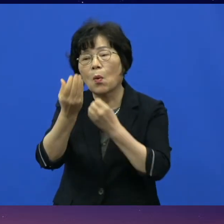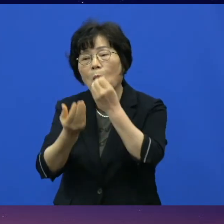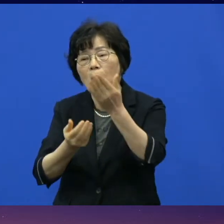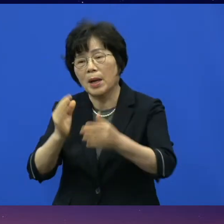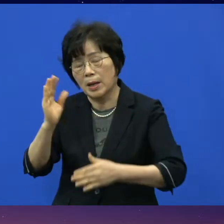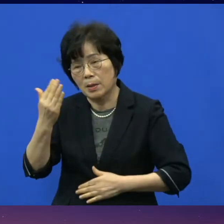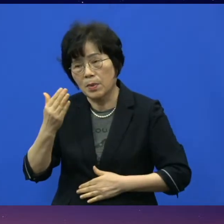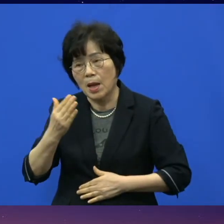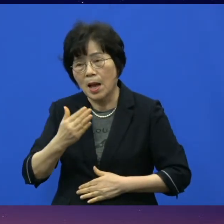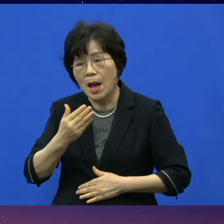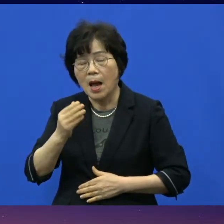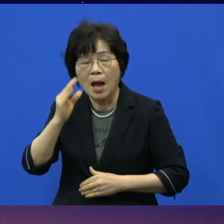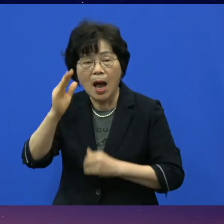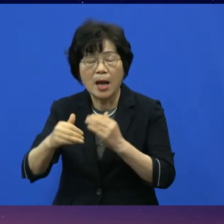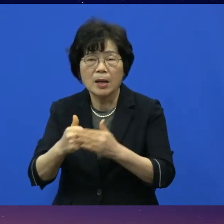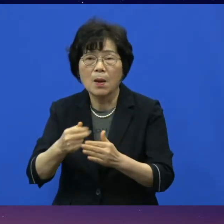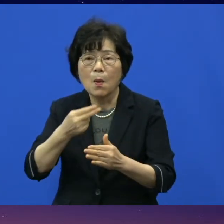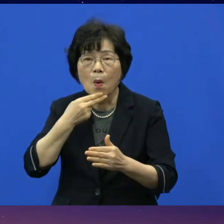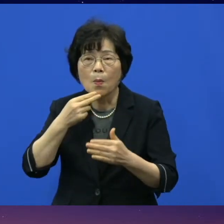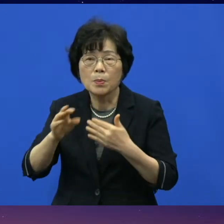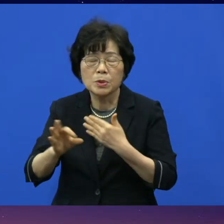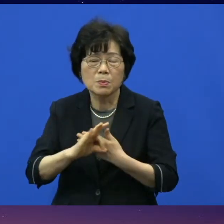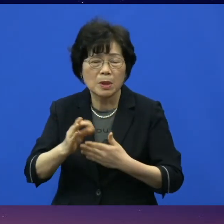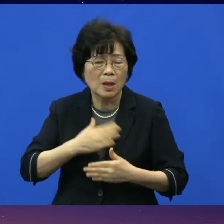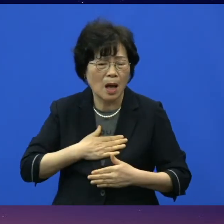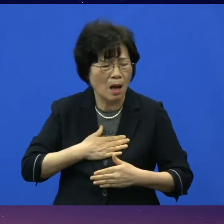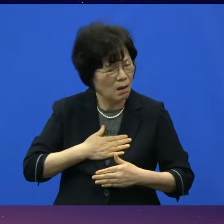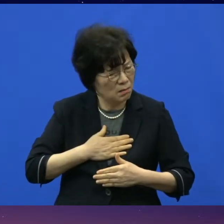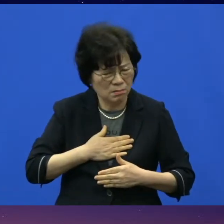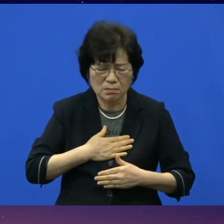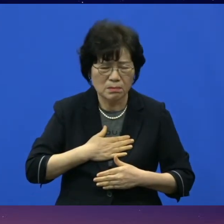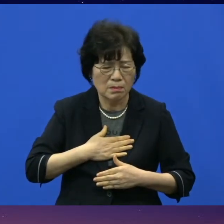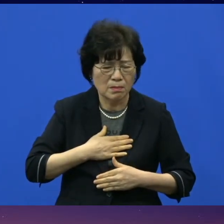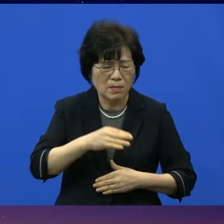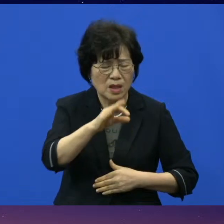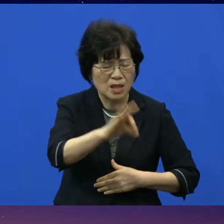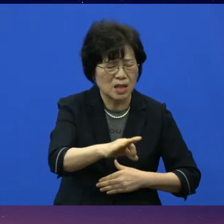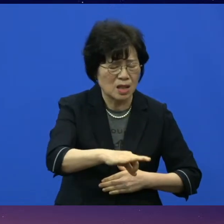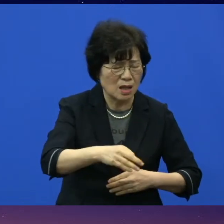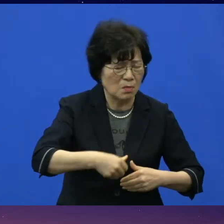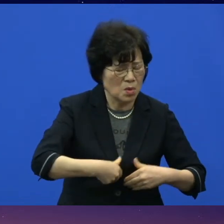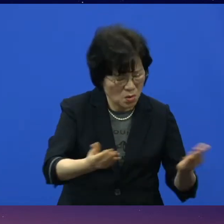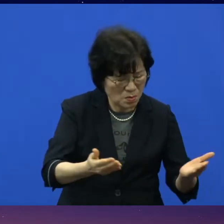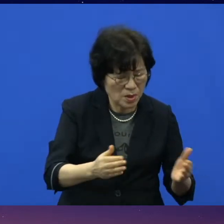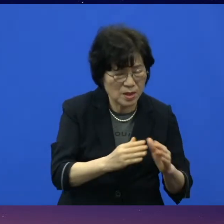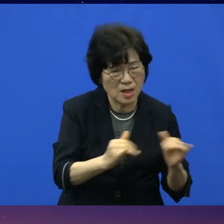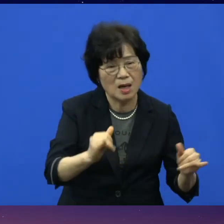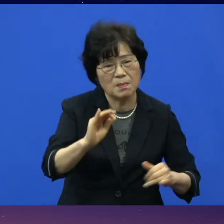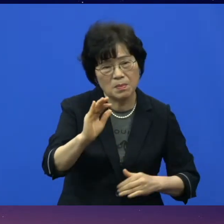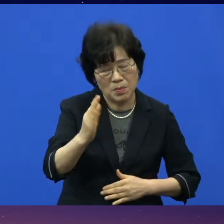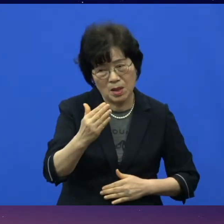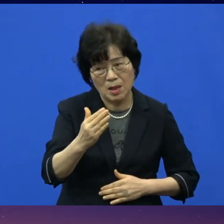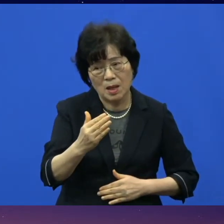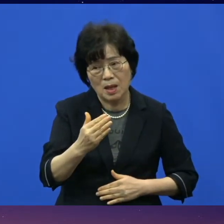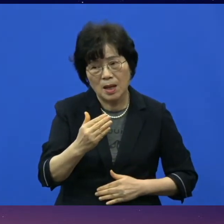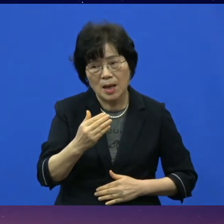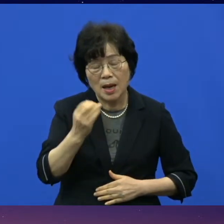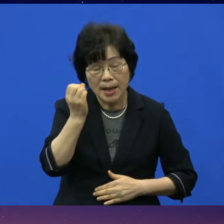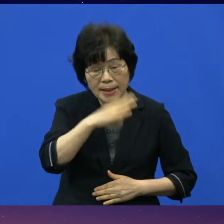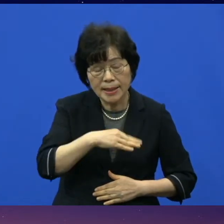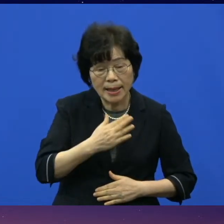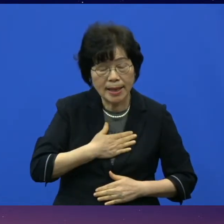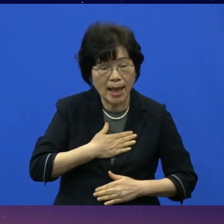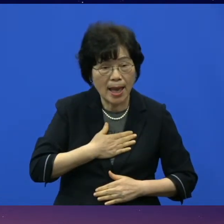하나님 없이는 내가 살 수 없습니다. 하나님 없이는 나는 아무것도 아닙니다. 여러분, 이거는 그냥 우리 입에서 나오는 말이